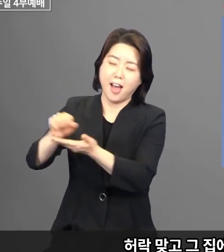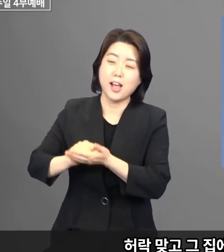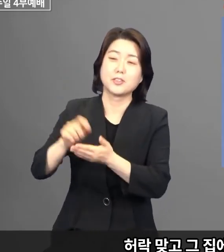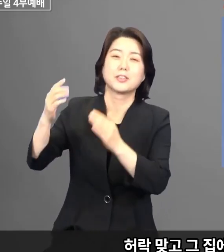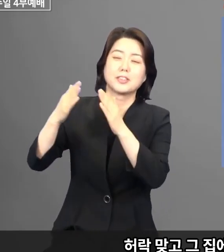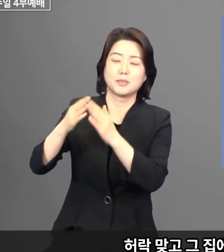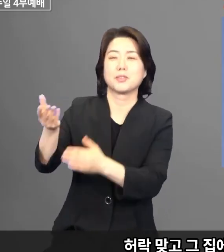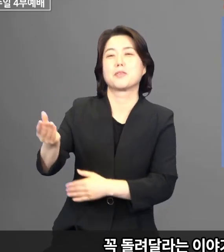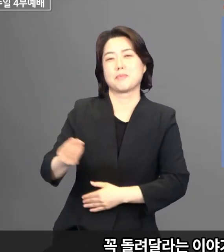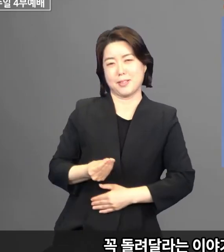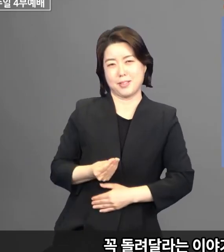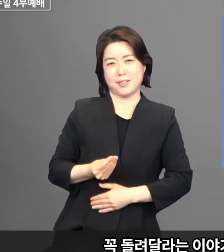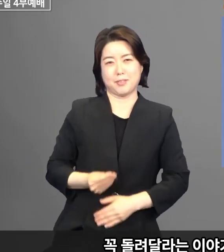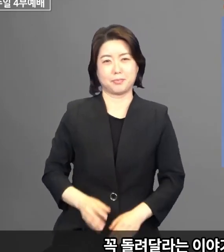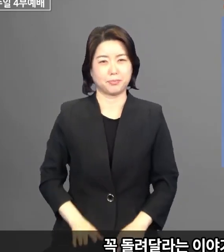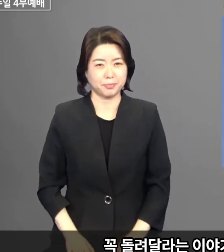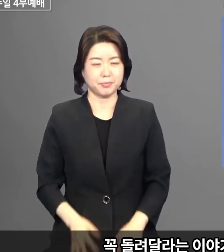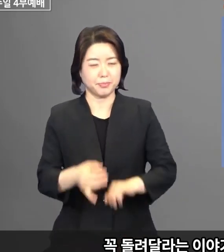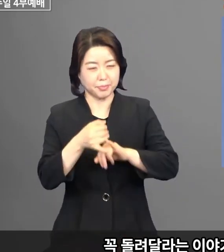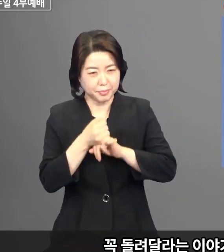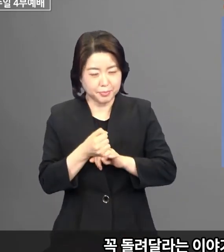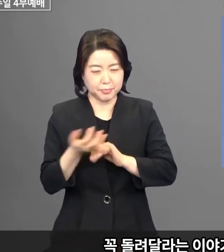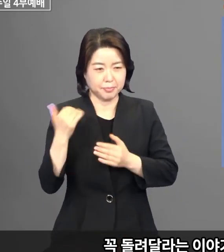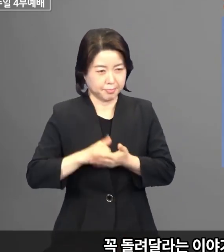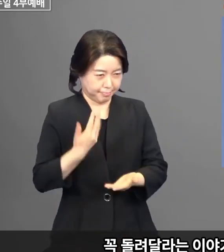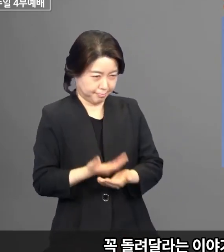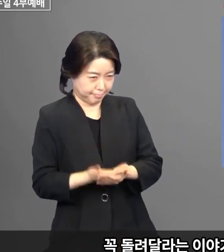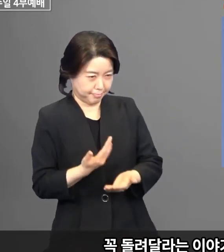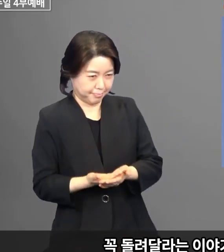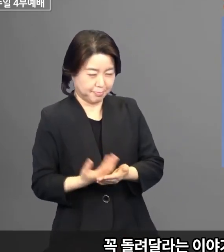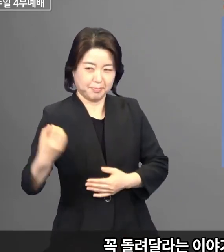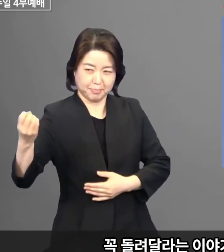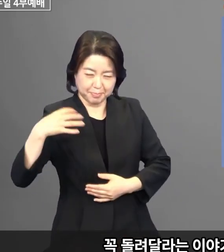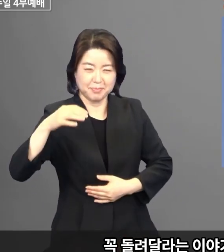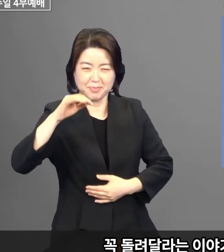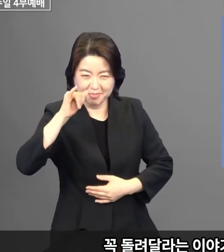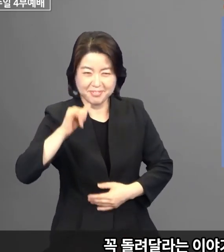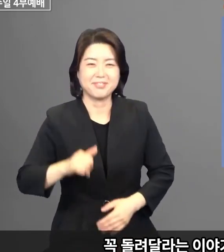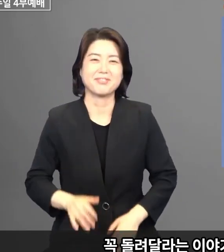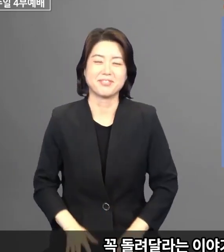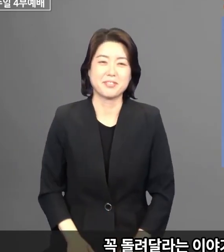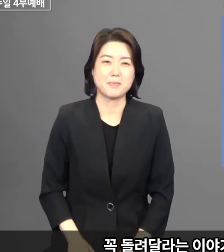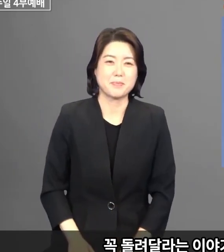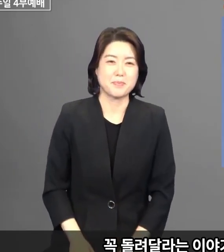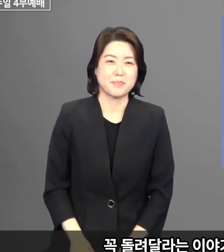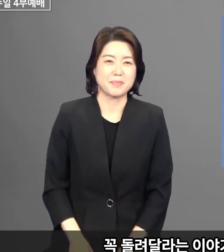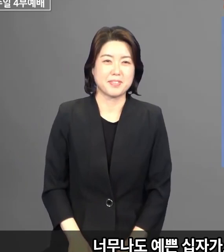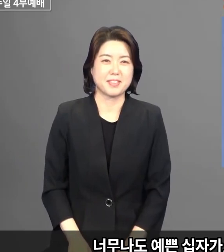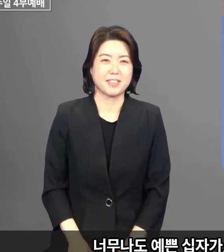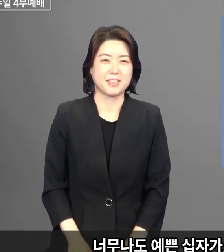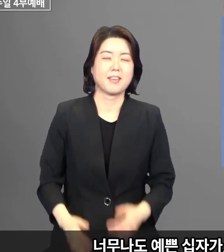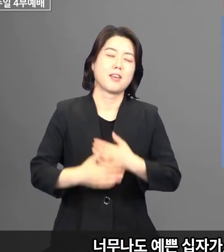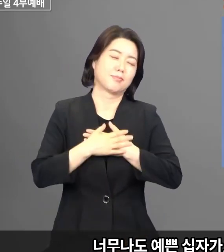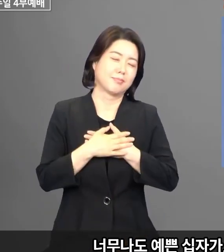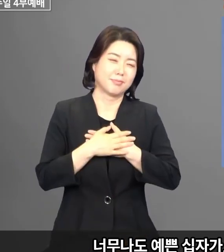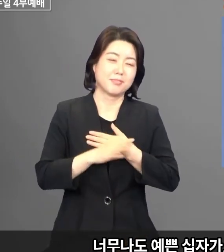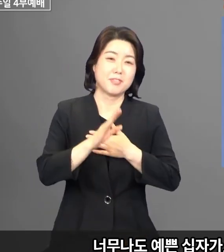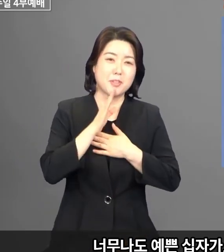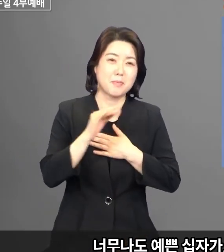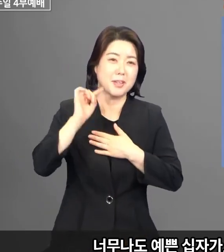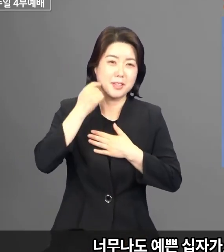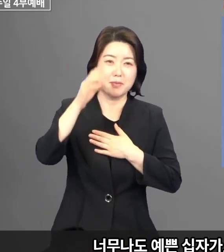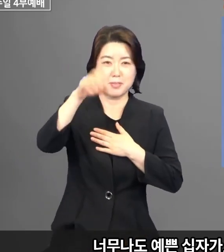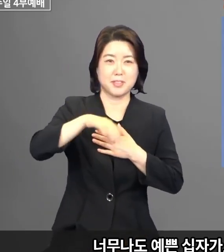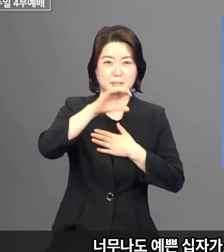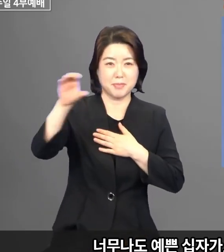집에서 빌려왔습니다. 꼭 돌려달라는 이야기까지 듣고 왔습니다. 너무나도 예쁜